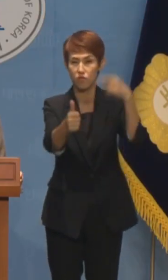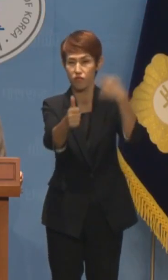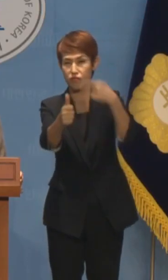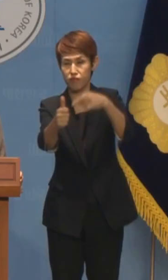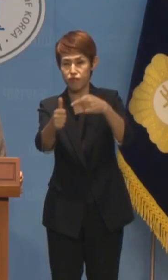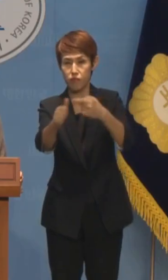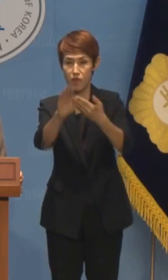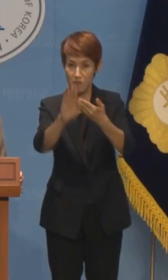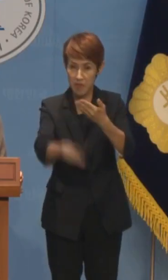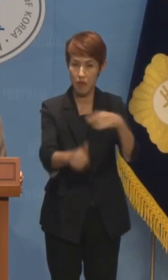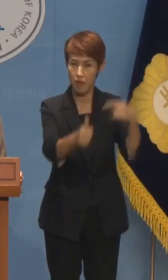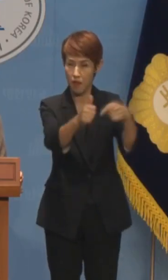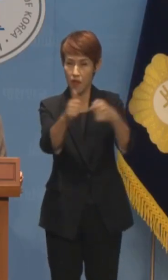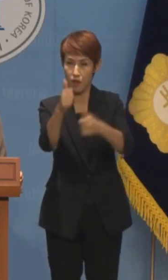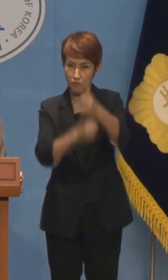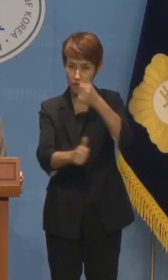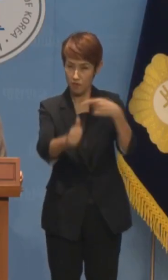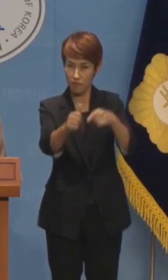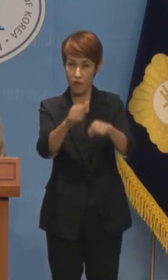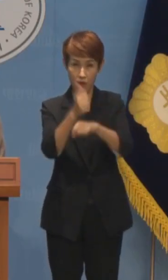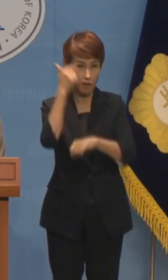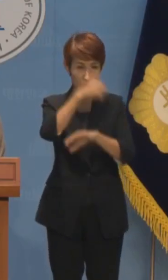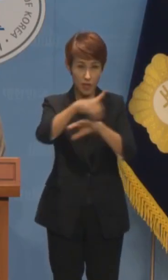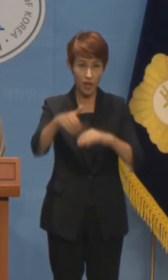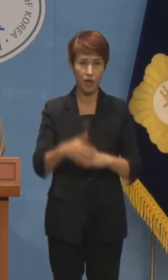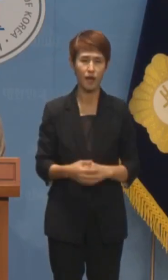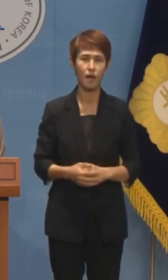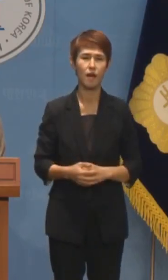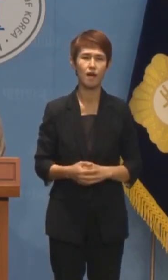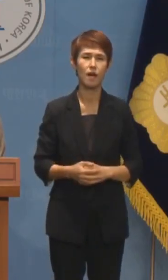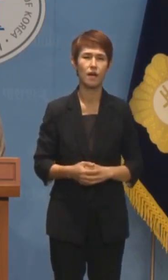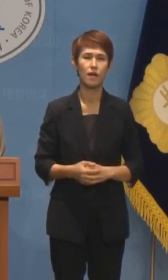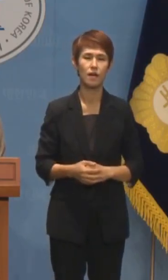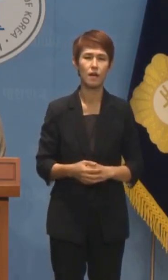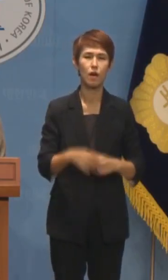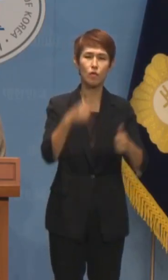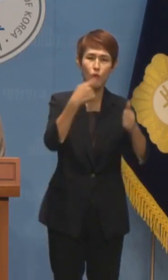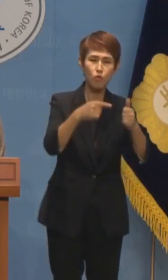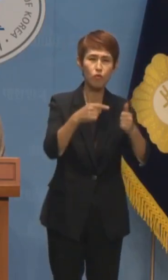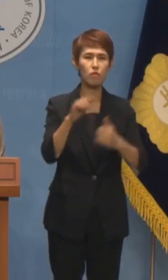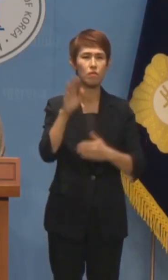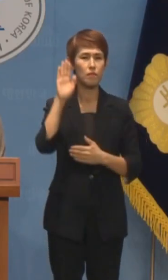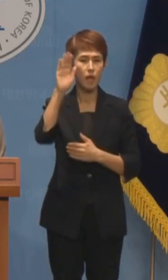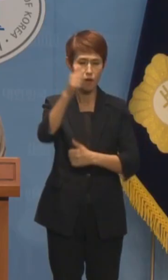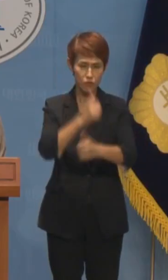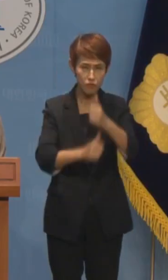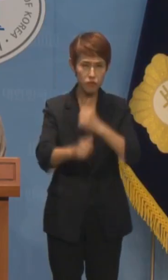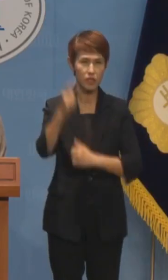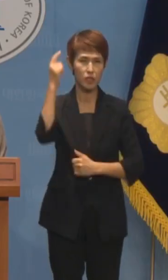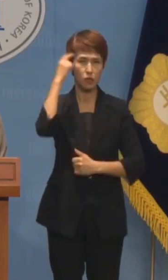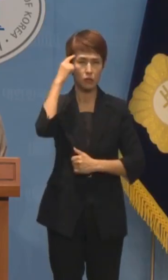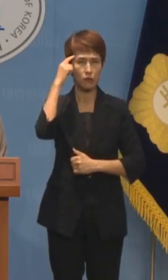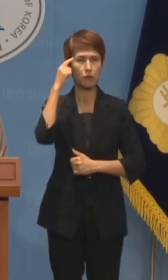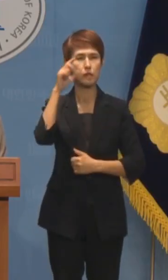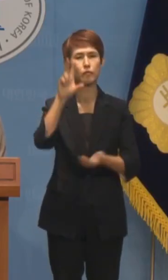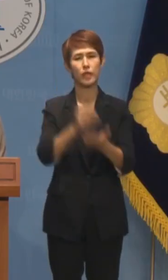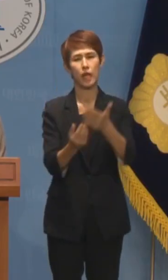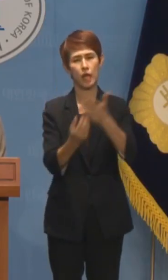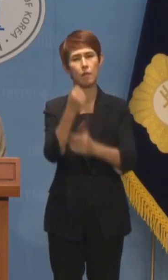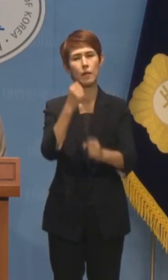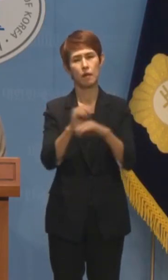겁니까? 3년도 안 남은 정권이 100년 대계인 교육과 미래 세대의 정신까지 오염시키고